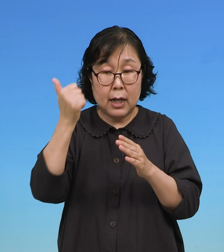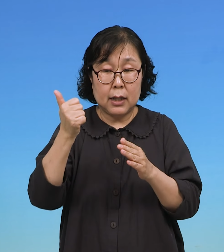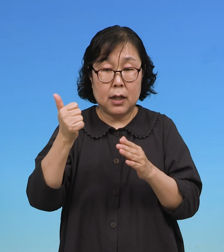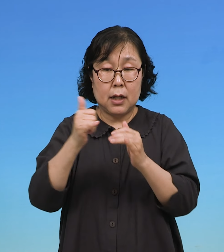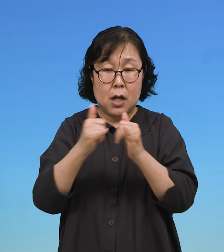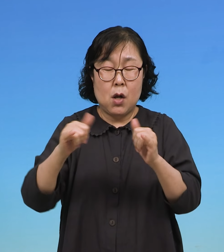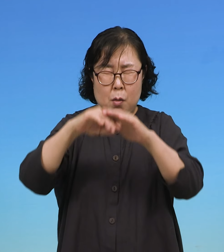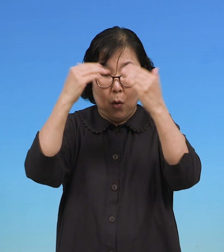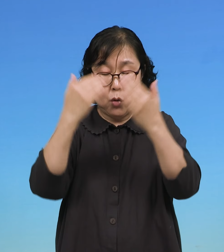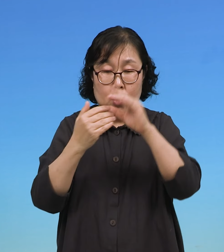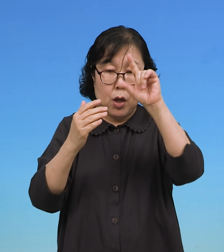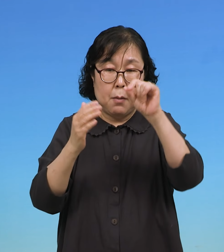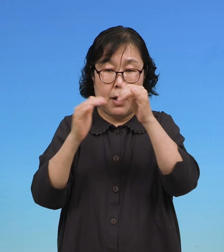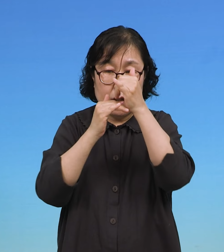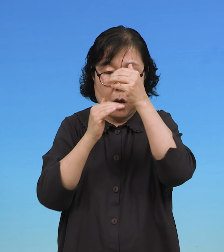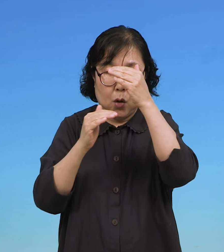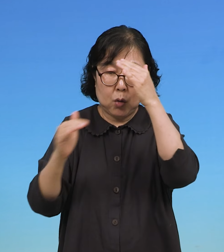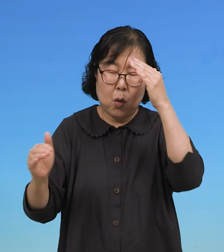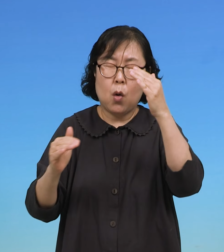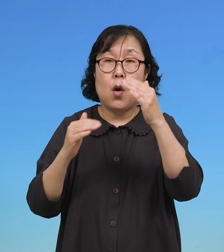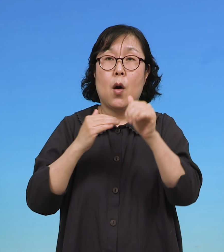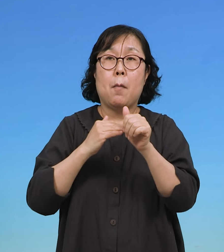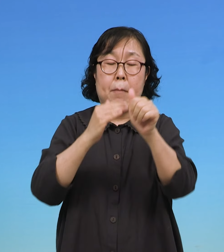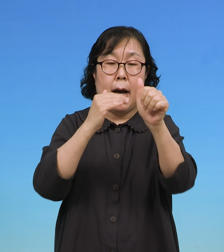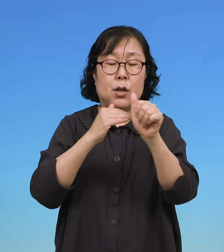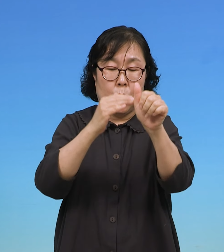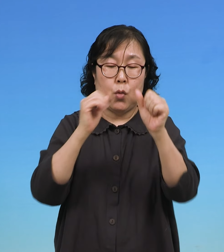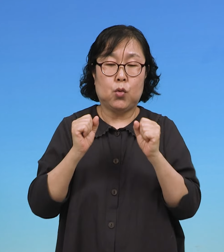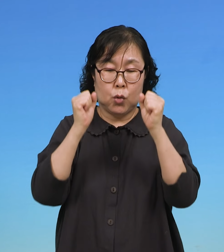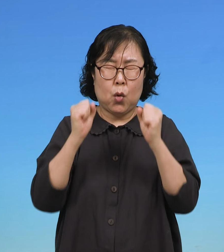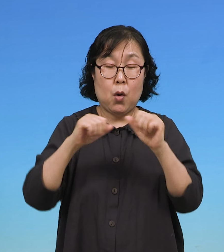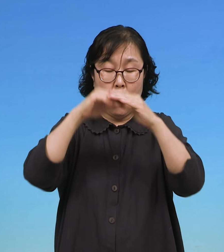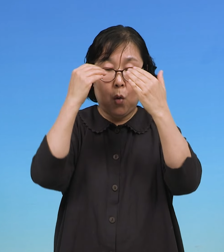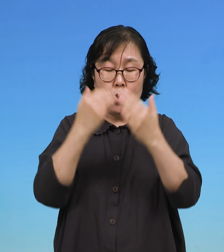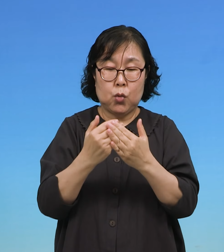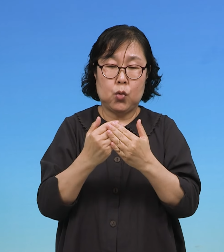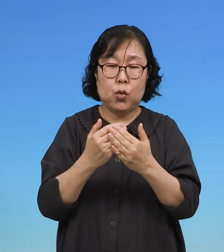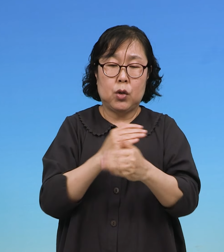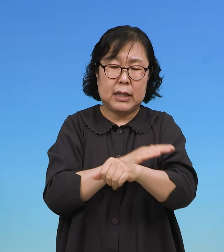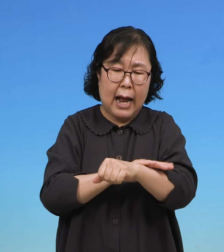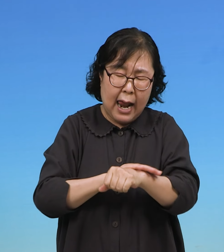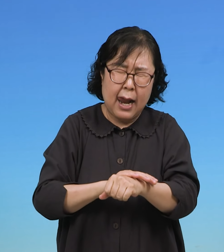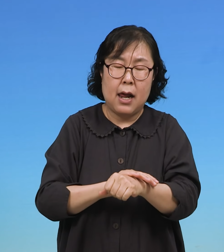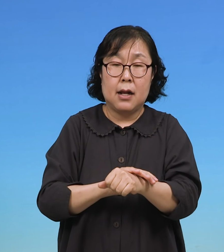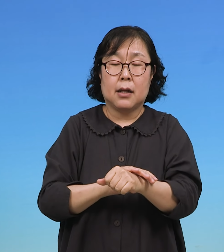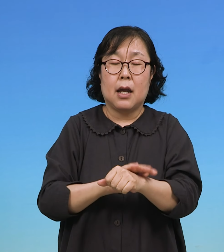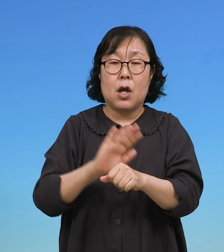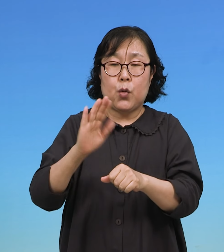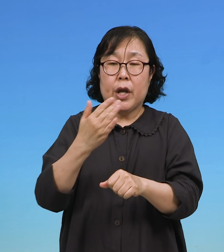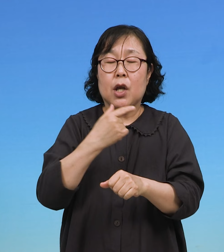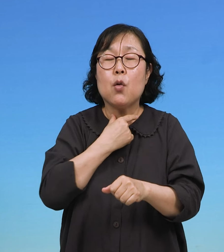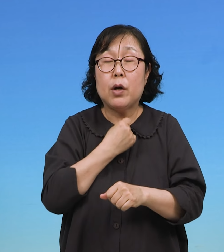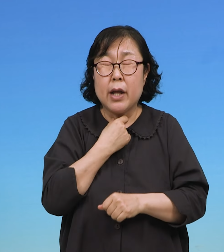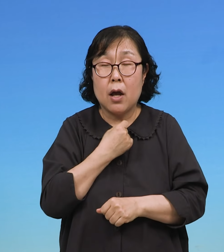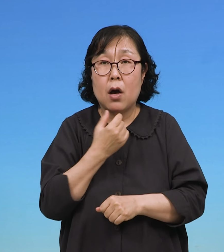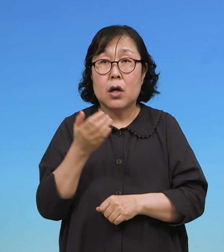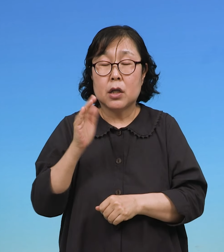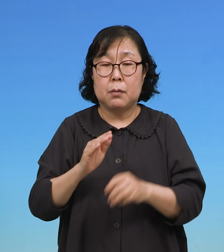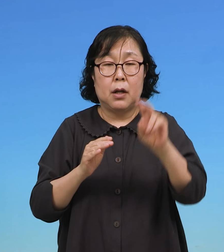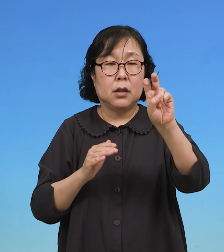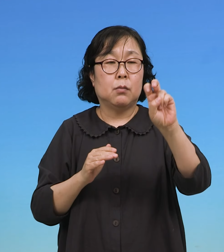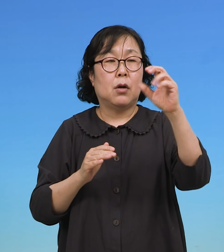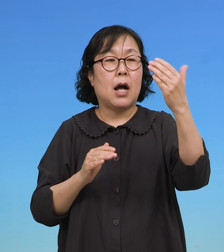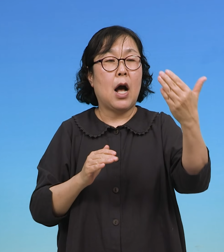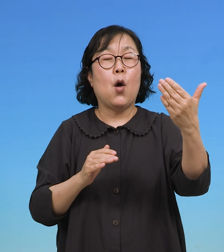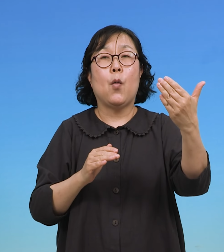목사들 모두가 다 일만성도 파송 운동 너무 환영하고 너무 지지하는데 그럼에도 불구하고 그